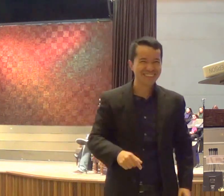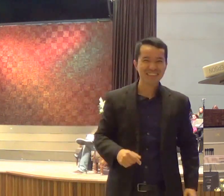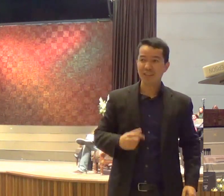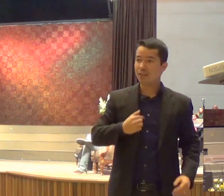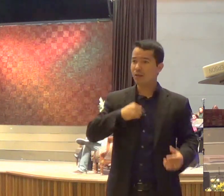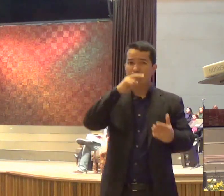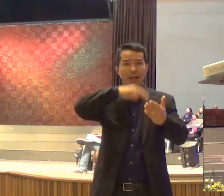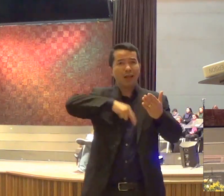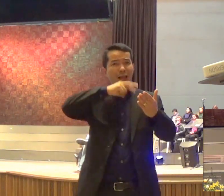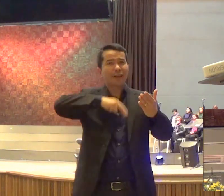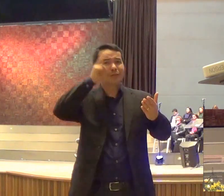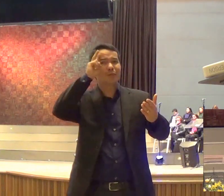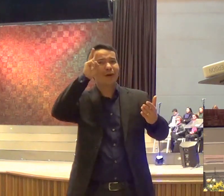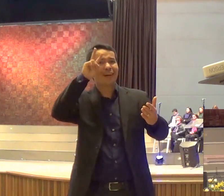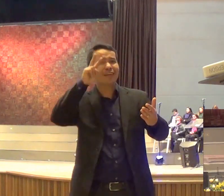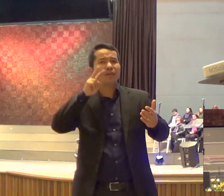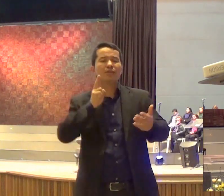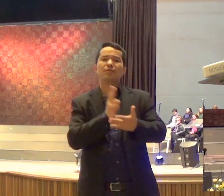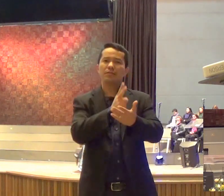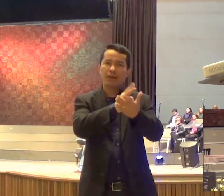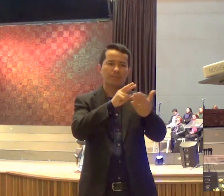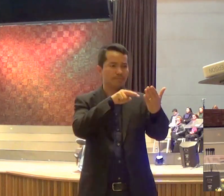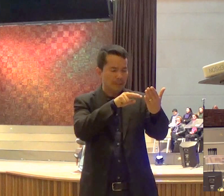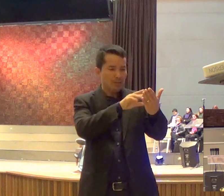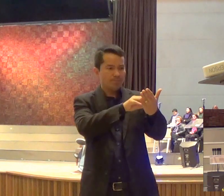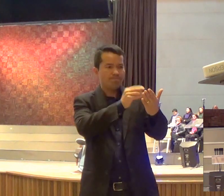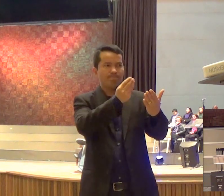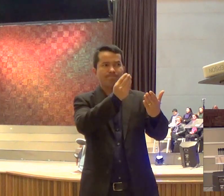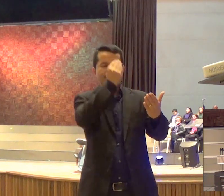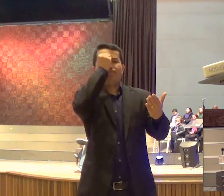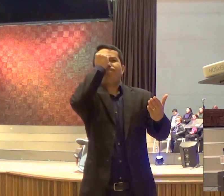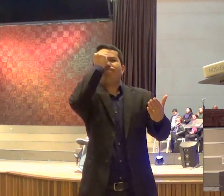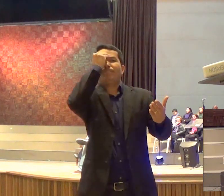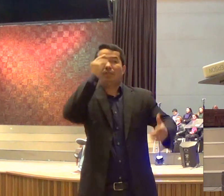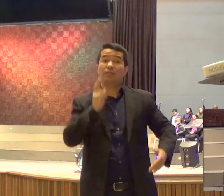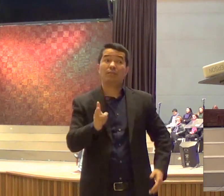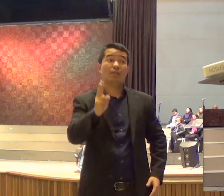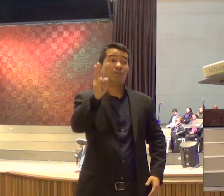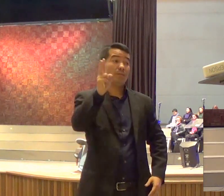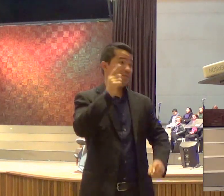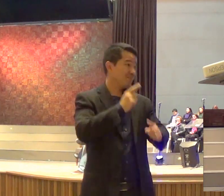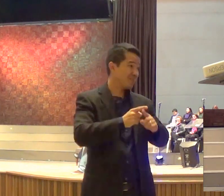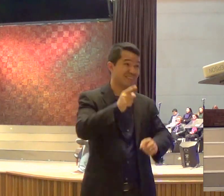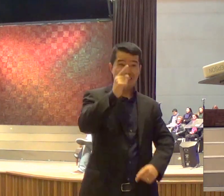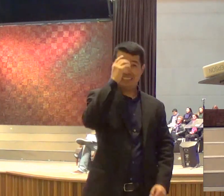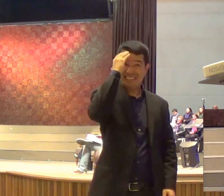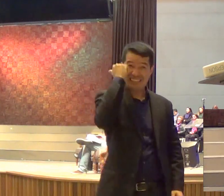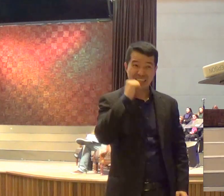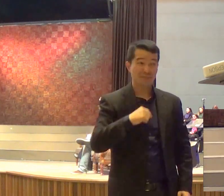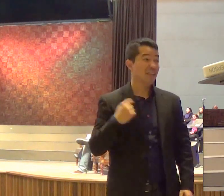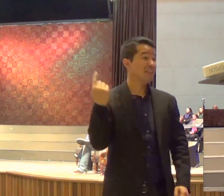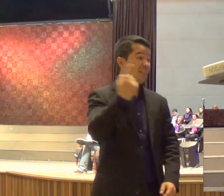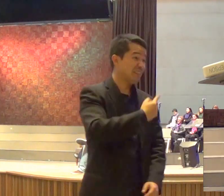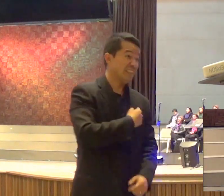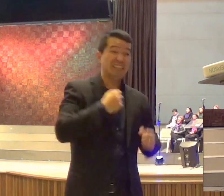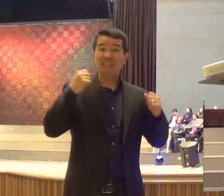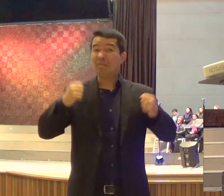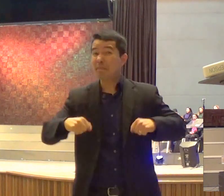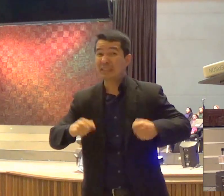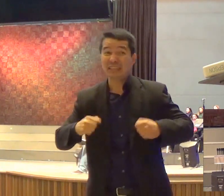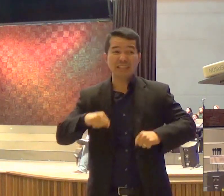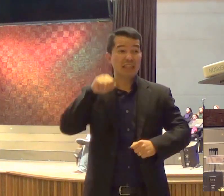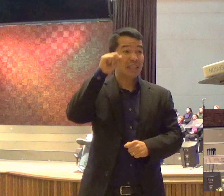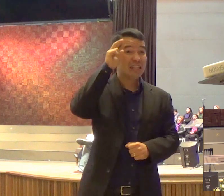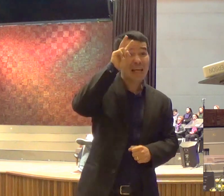coração e a primeira verdade que eu olho e que revela qual deve ser a minha atitude diante das tempestades